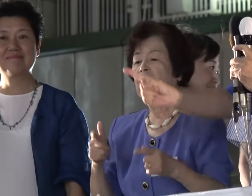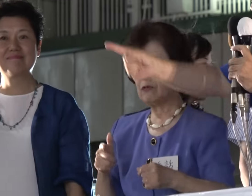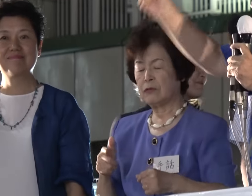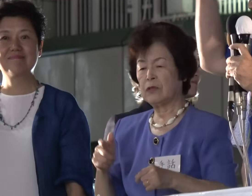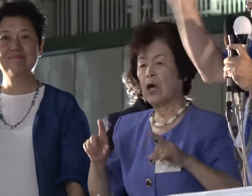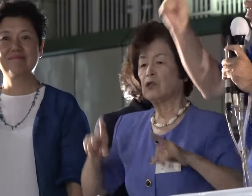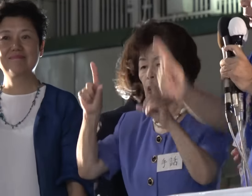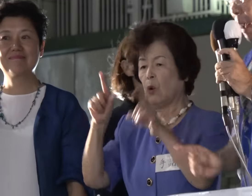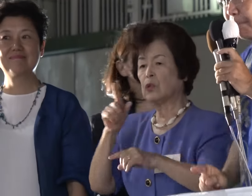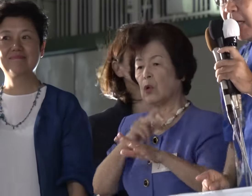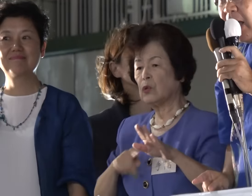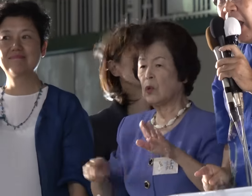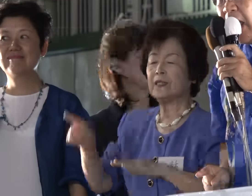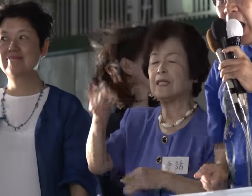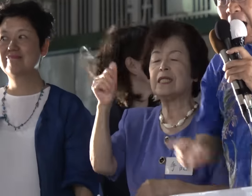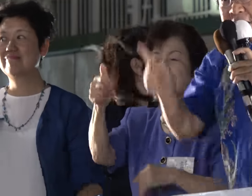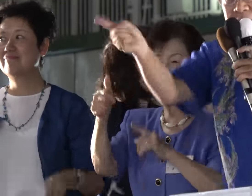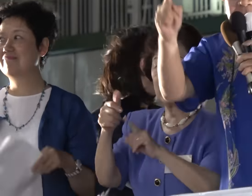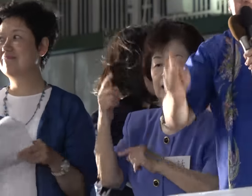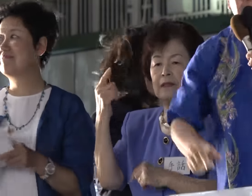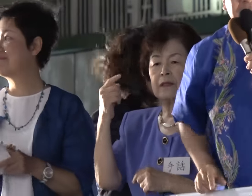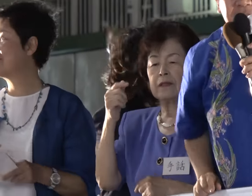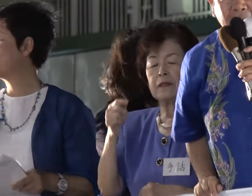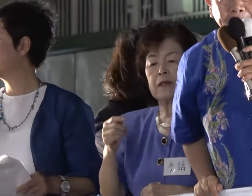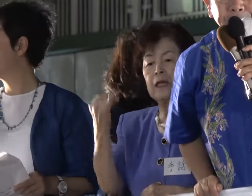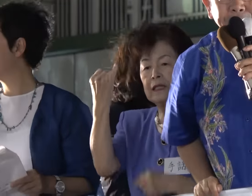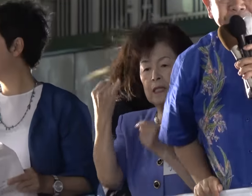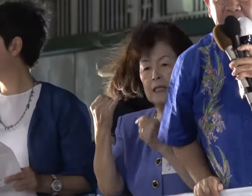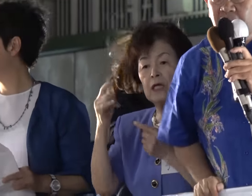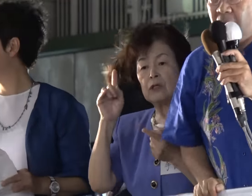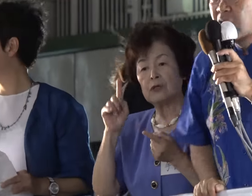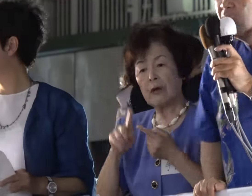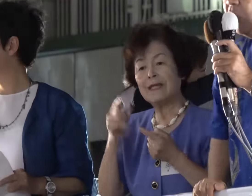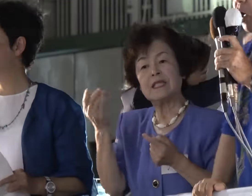ダーにふさわしいでしょうか。はっきりしたんじゃないですか。